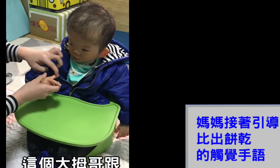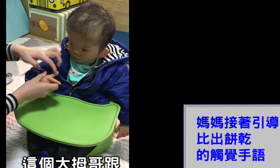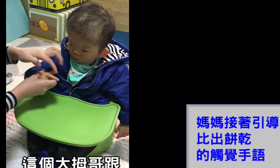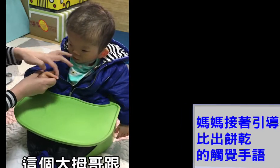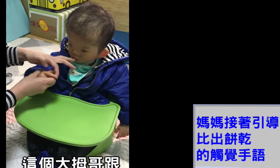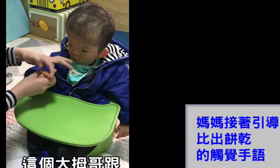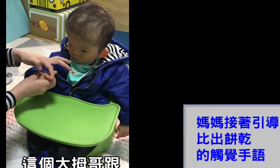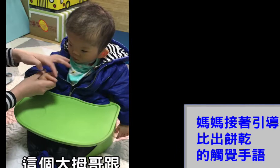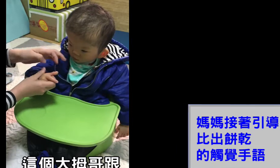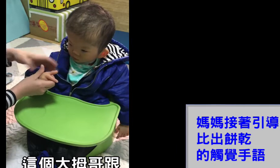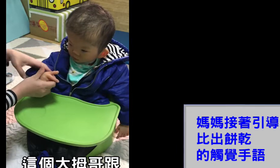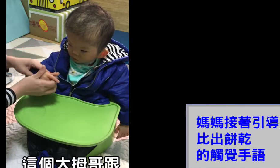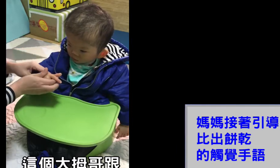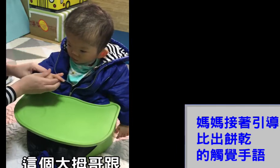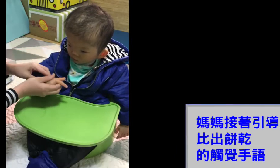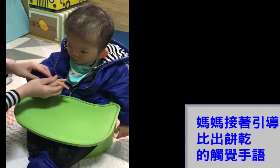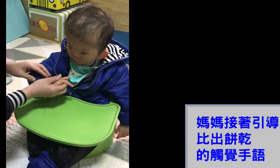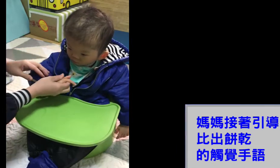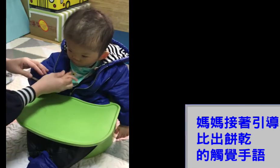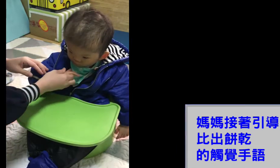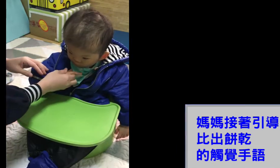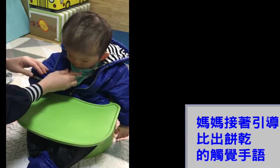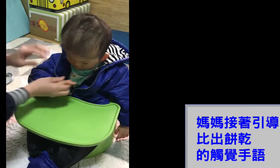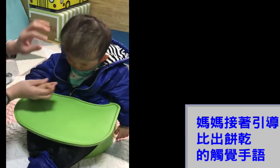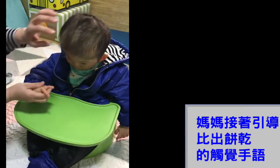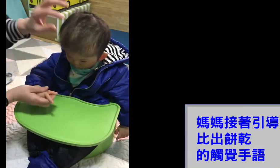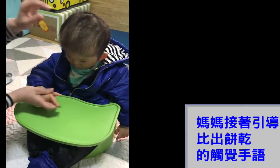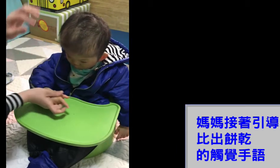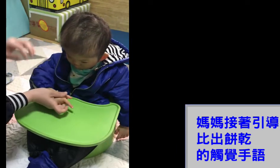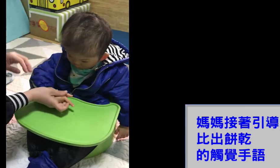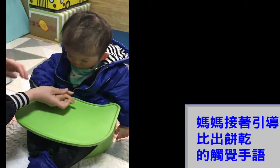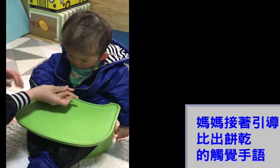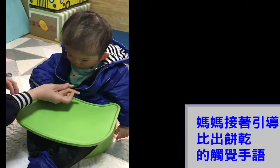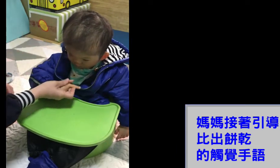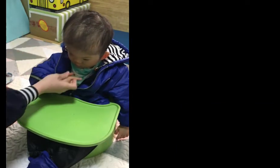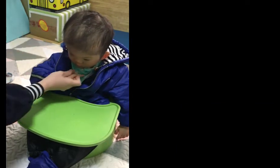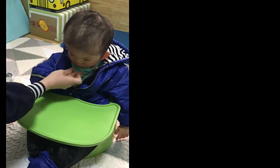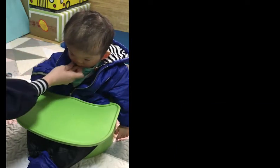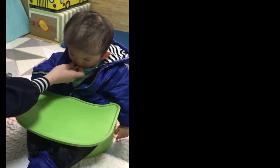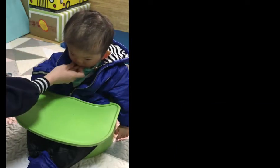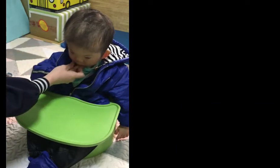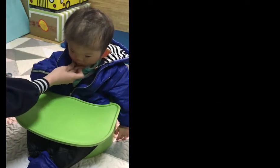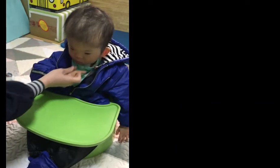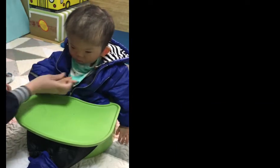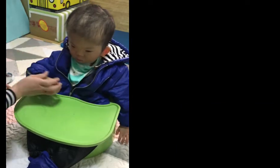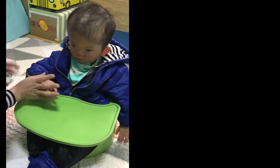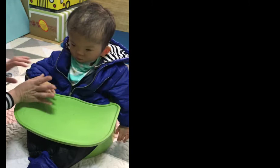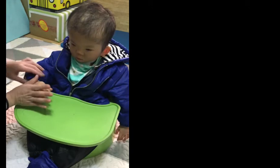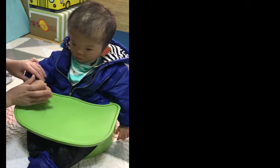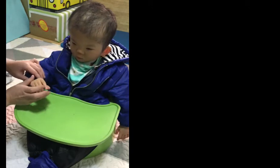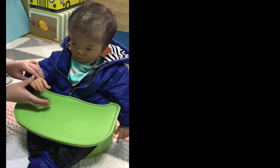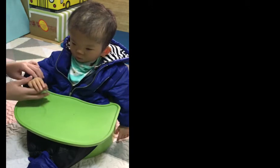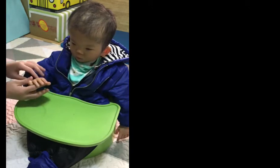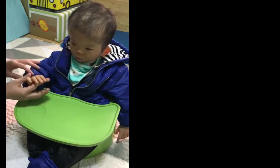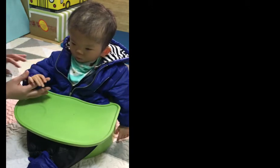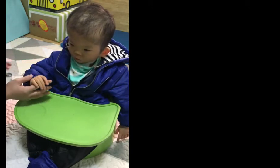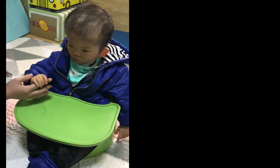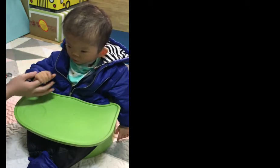跟二拇弟打开开，啊，比下面，比下面下巴。饼干好吃吃，